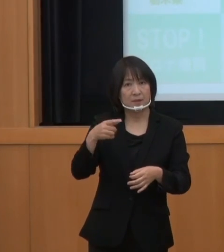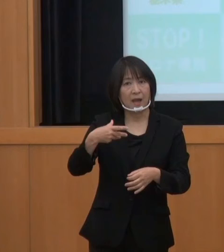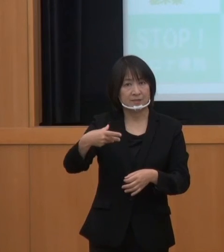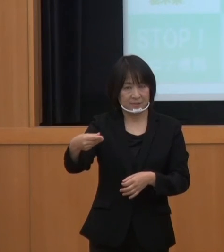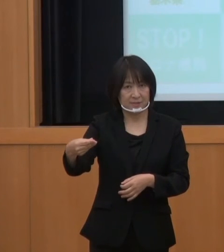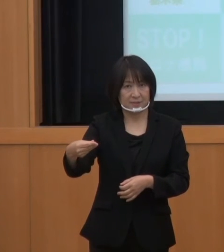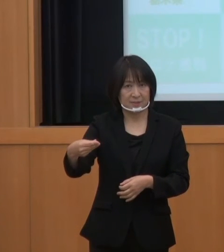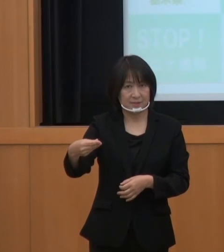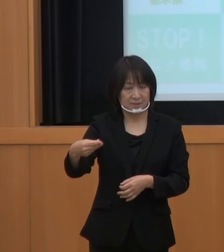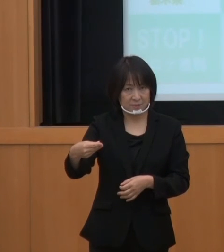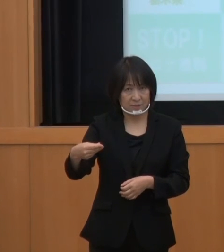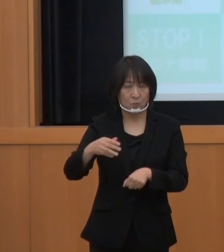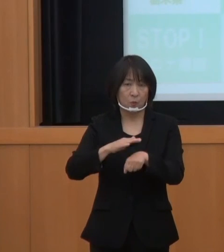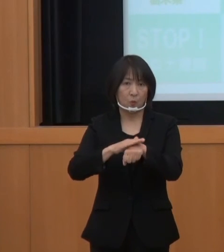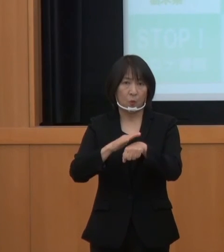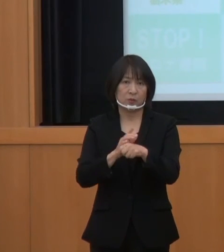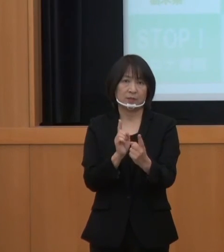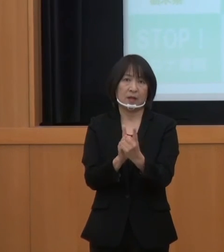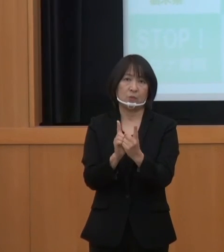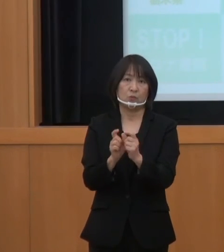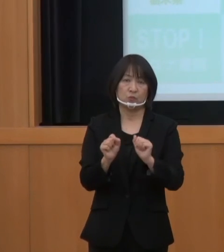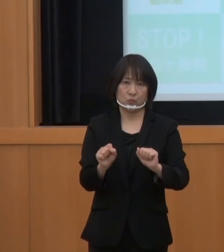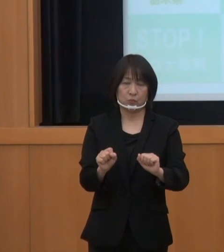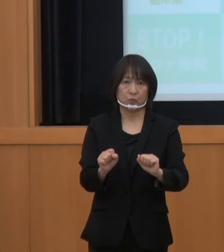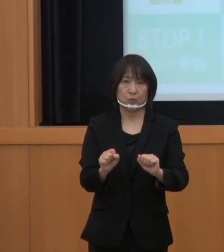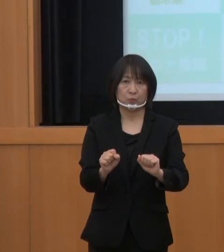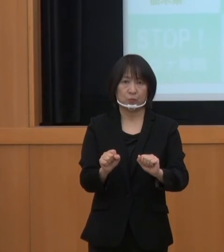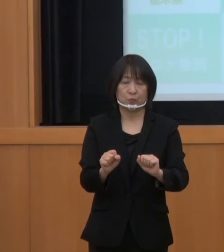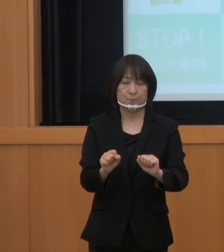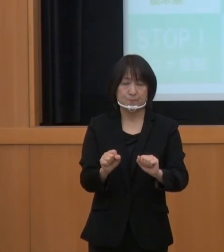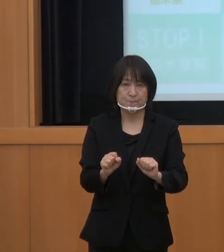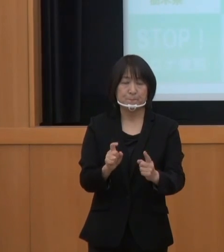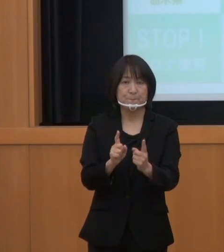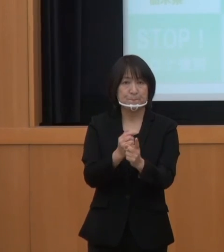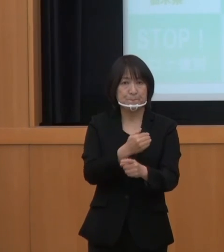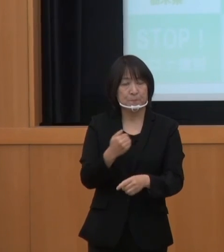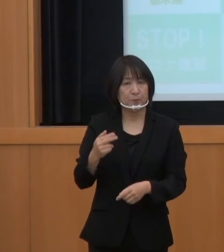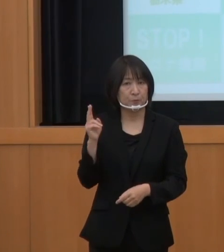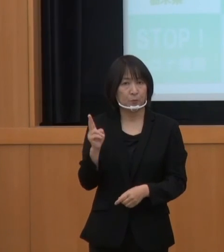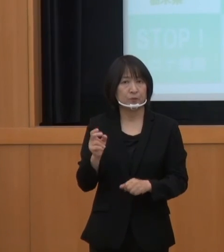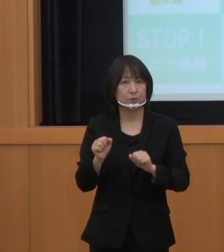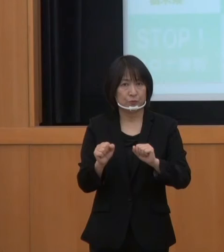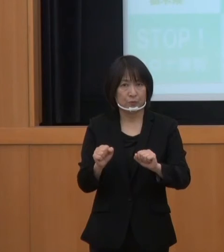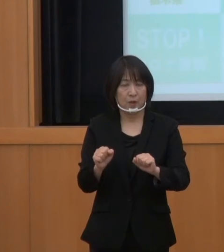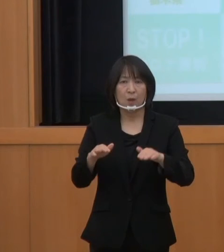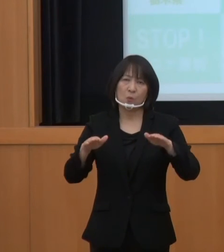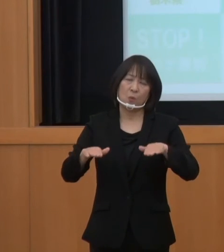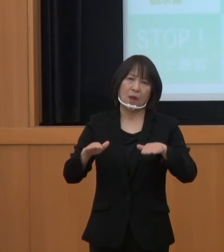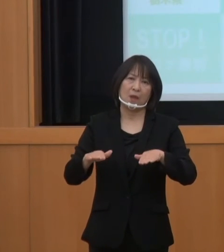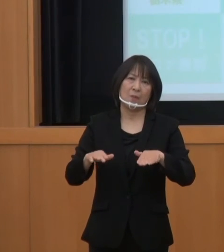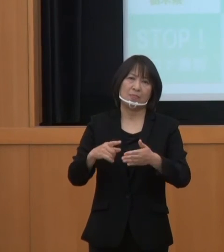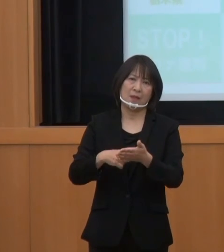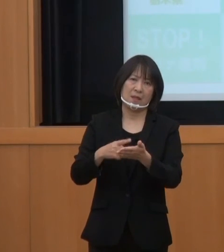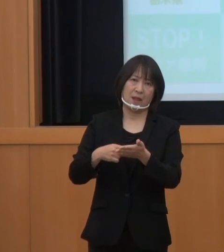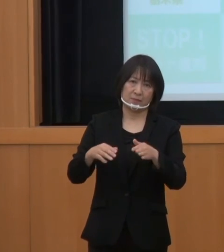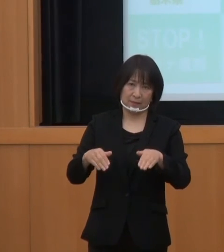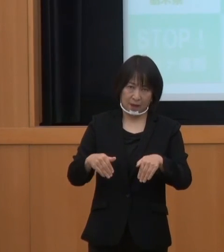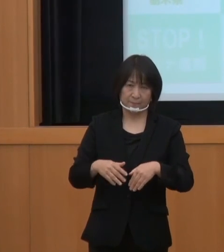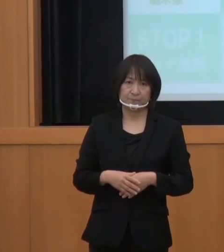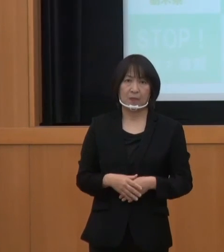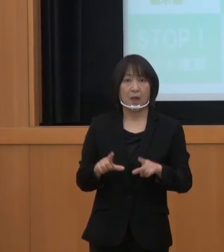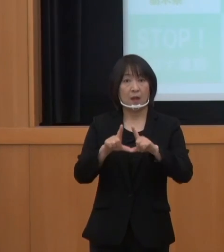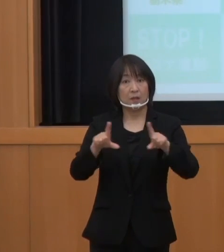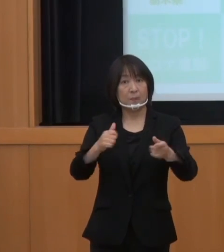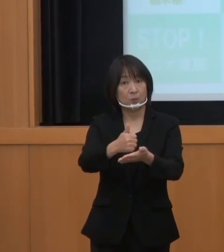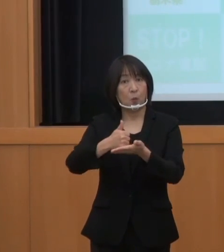で対応して、対応ができるようにすると、まあ、今回はそれが不十分だった。それから一般客に